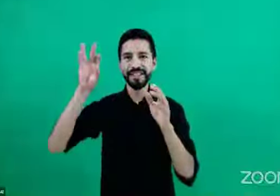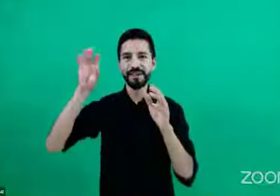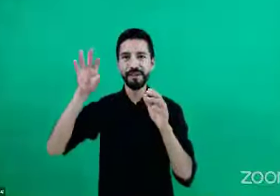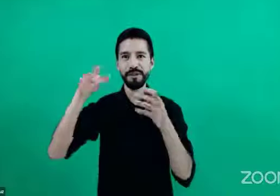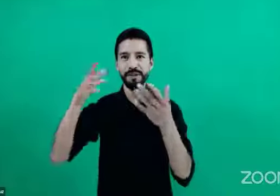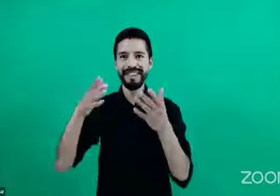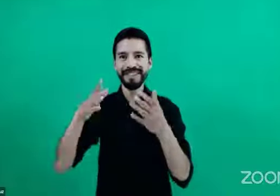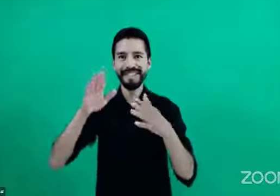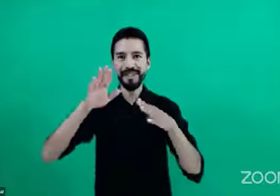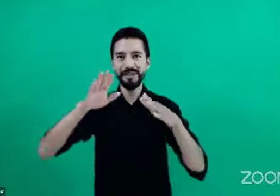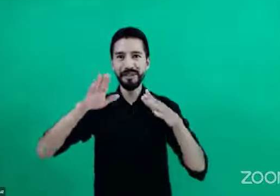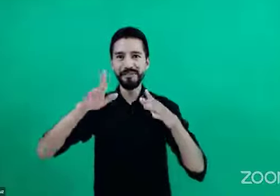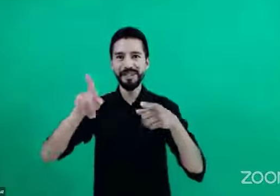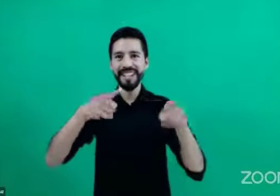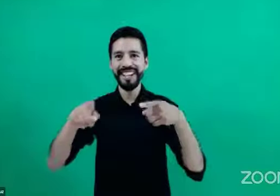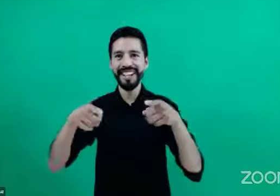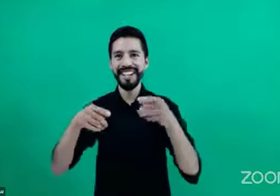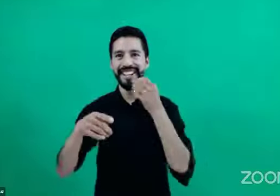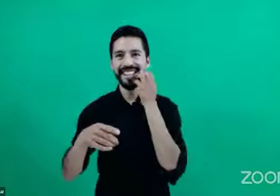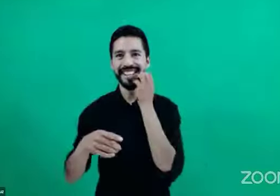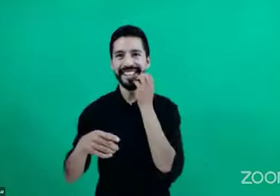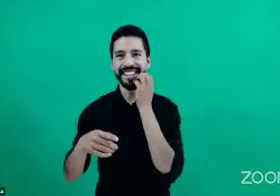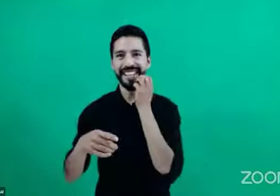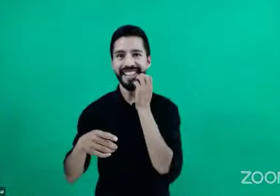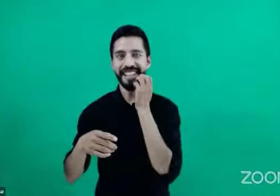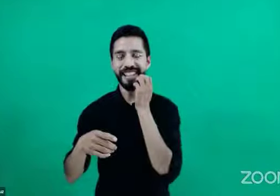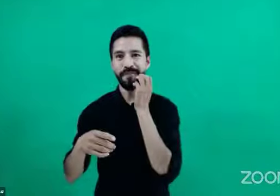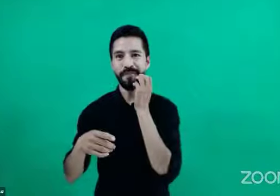la transmisión porque a veces cuando hay música,